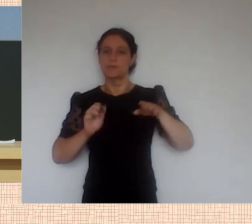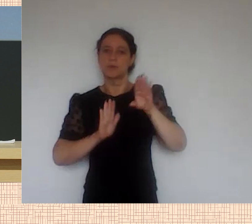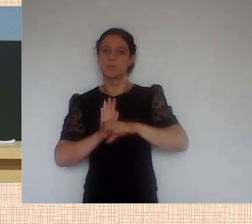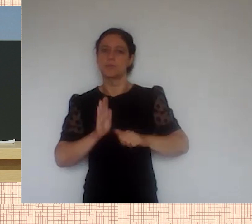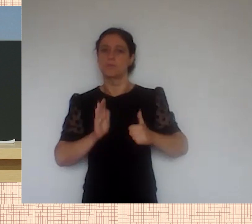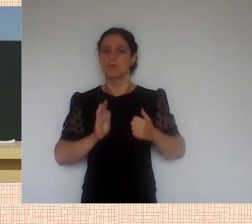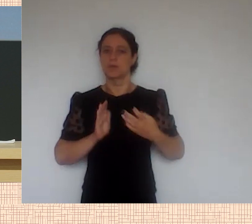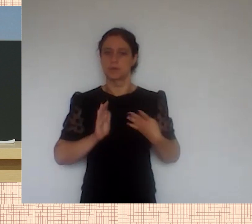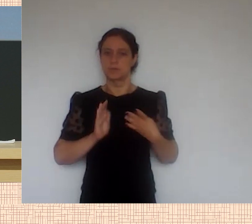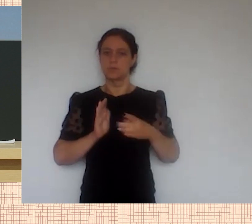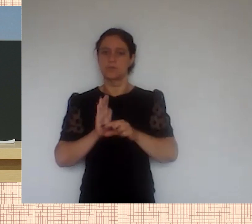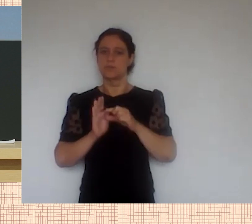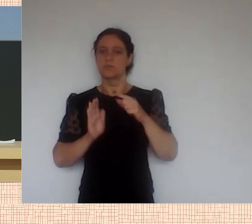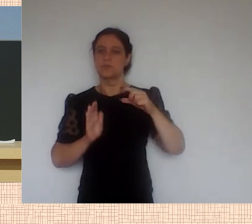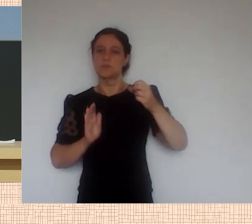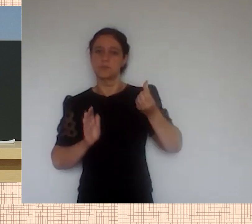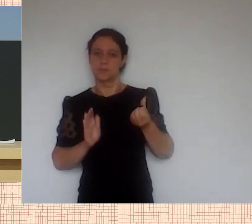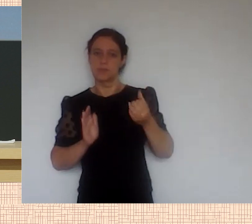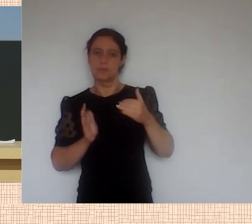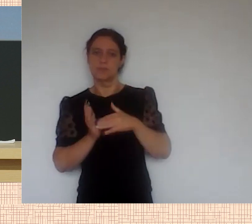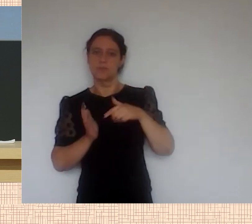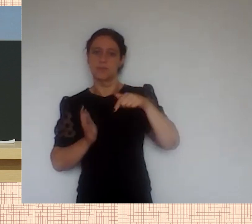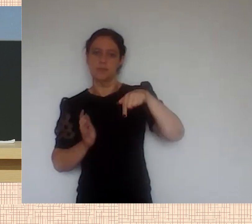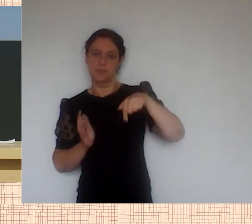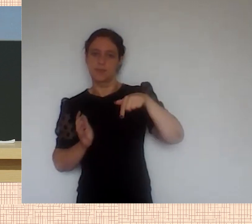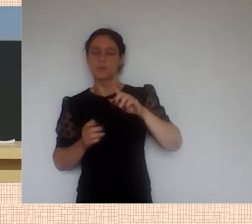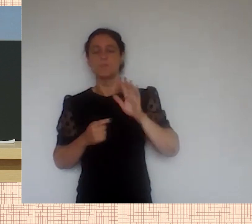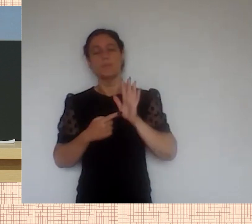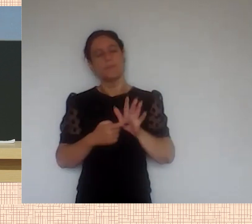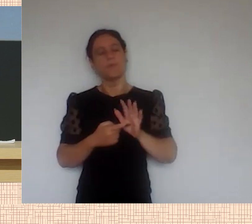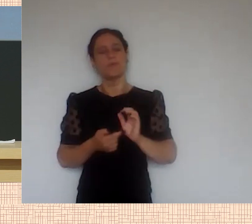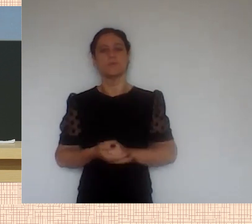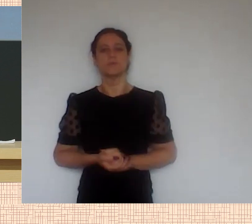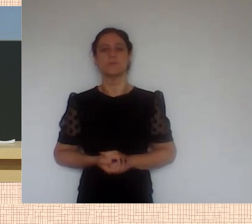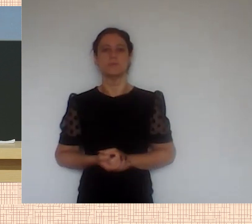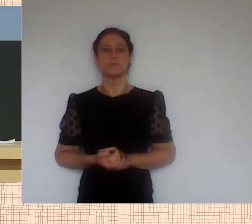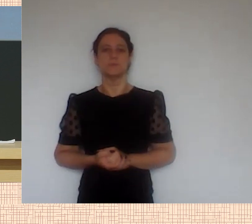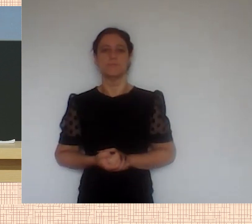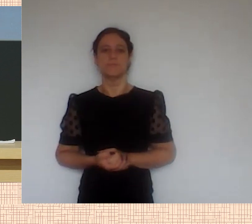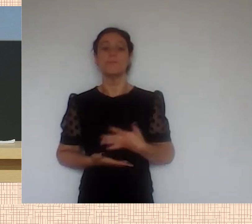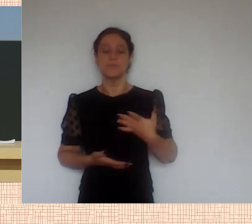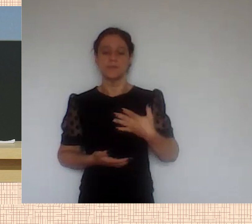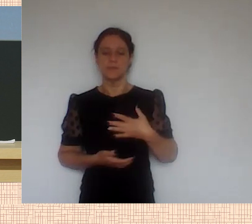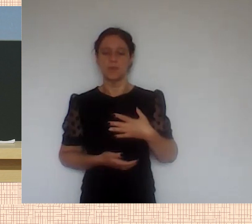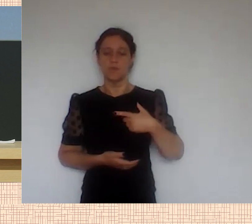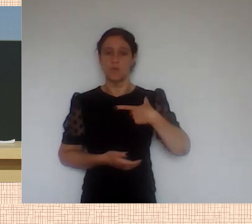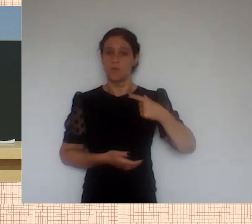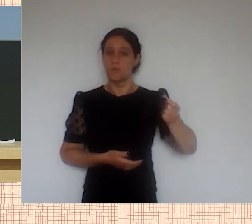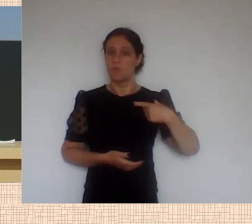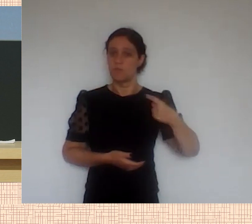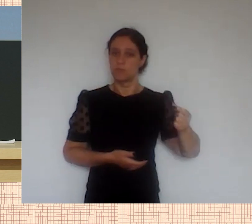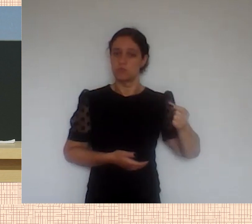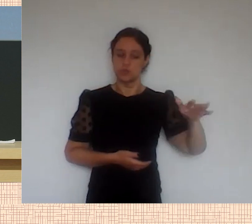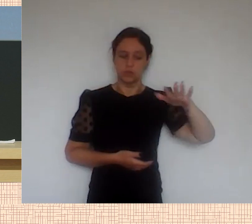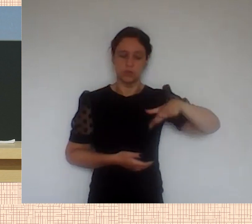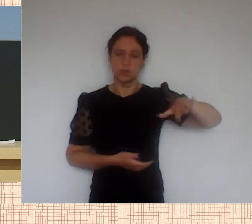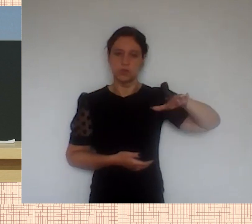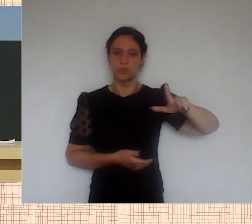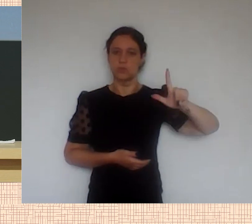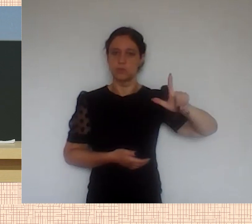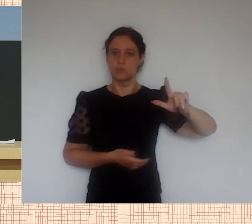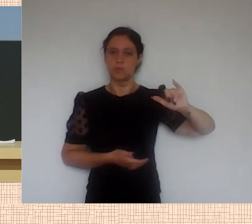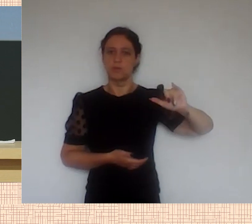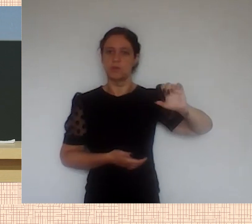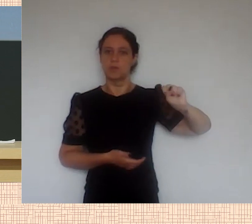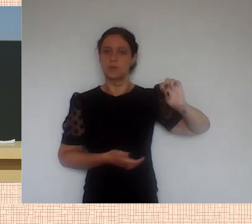Sabendo eles, fugiram para Listra e Derbe, cidades da Licaônia e circunvizinhança,